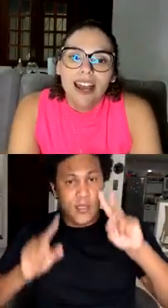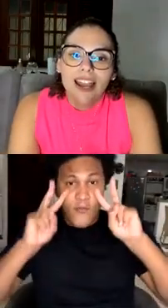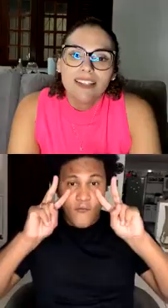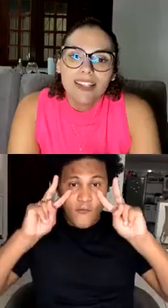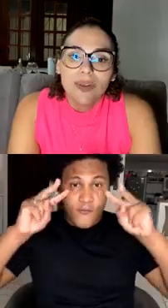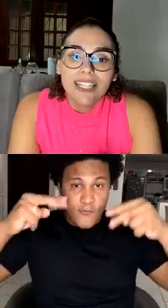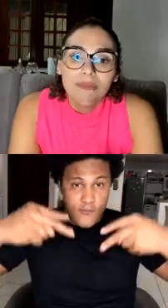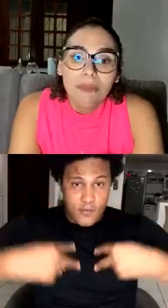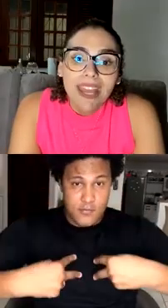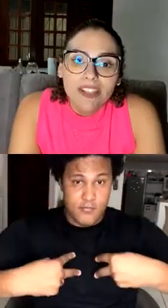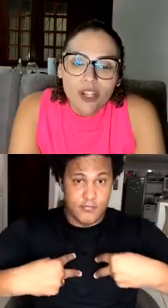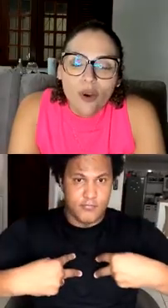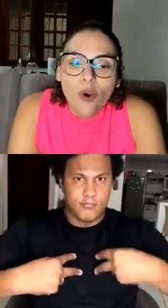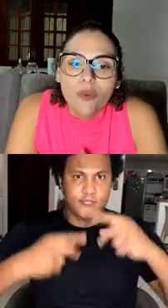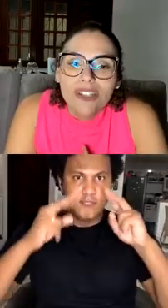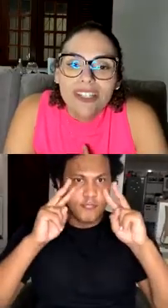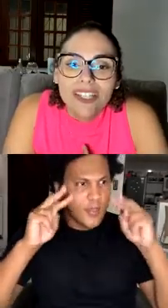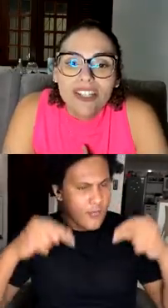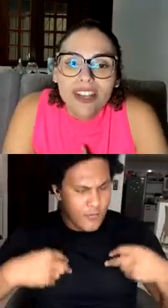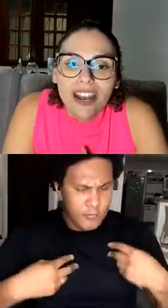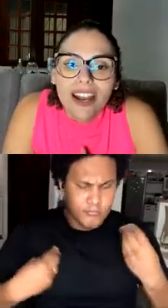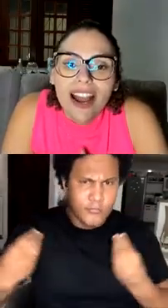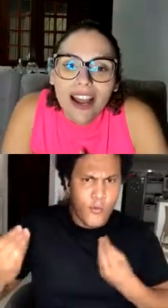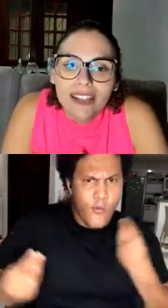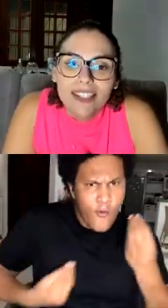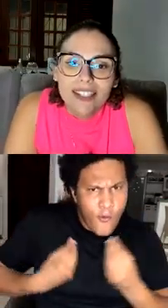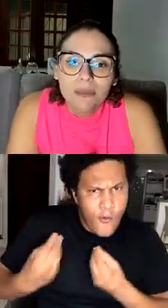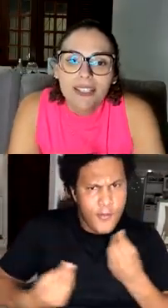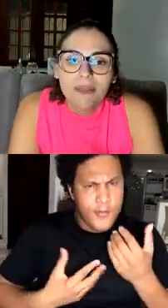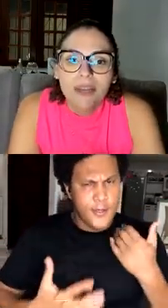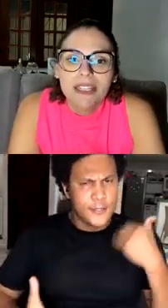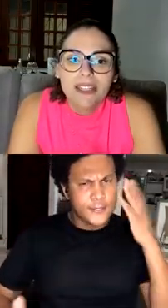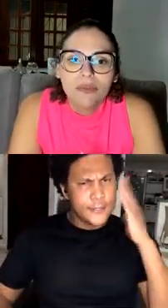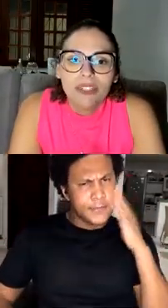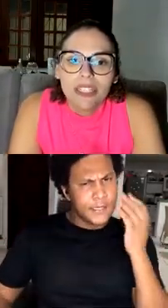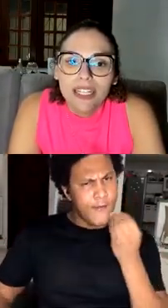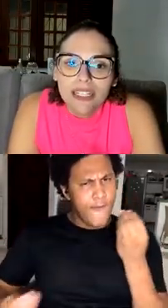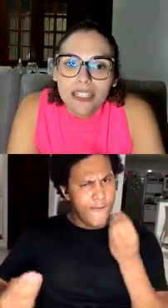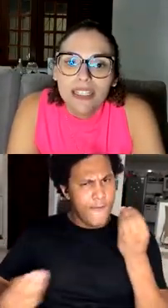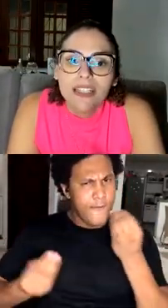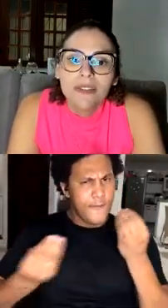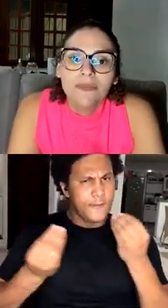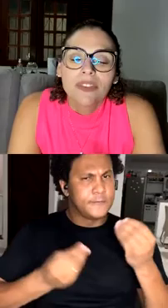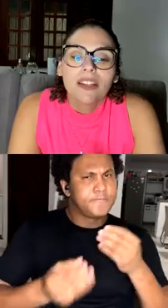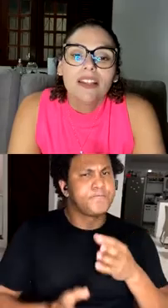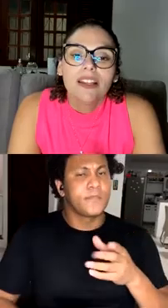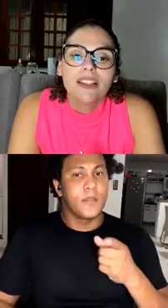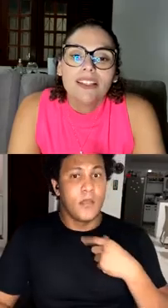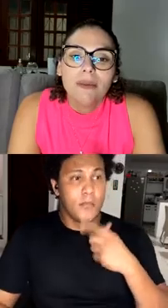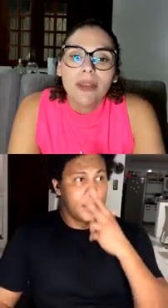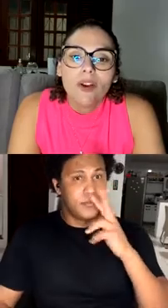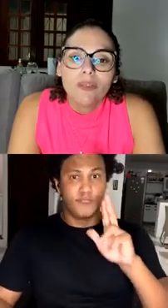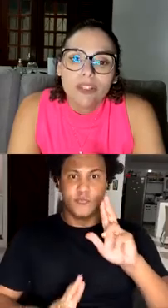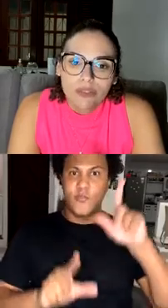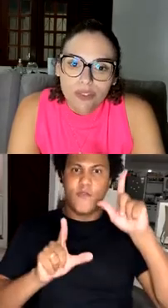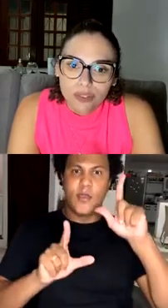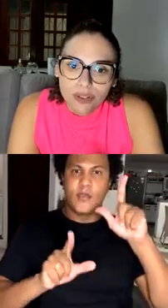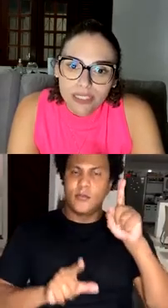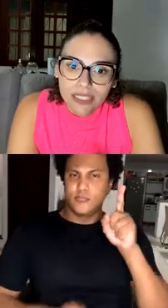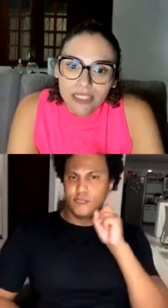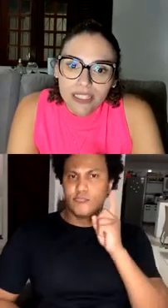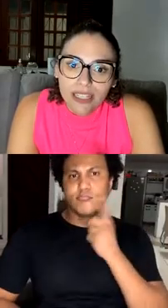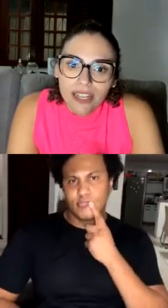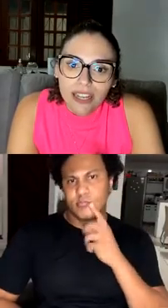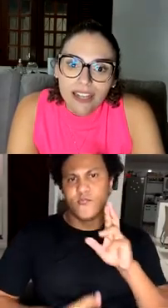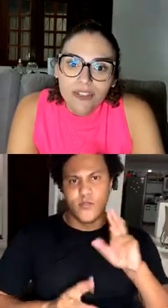a relação entre mente e corpo, de se enxergar, de se perceber nessa mudança, saber como isso